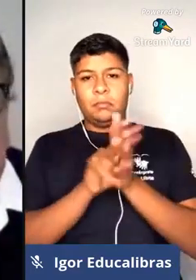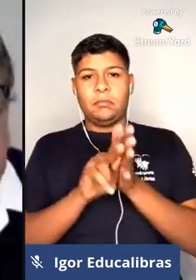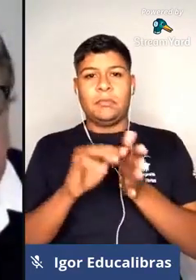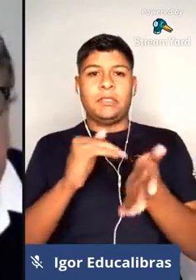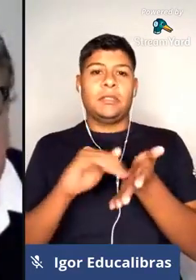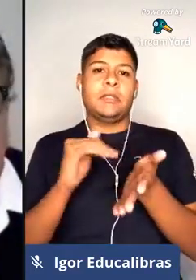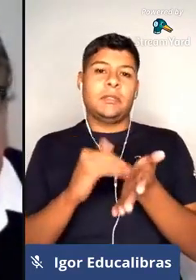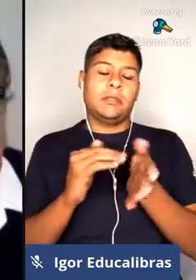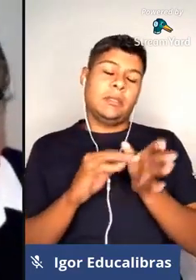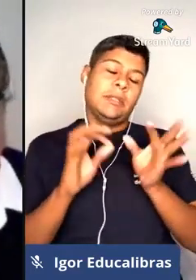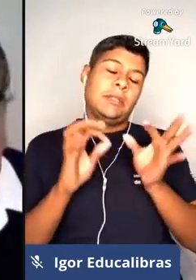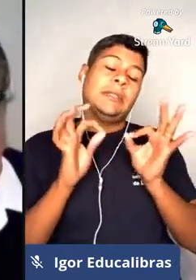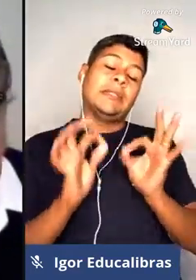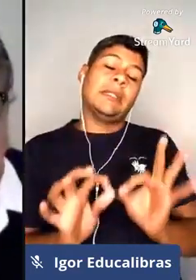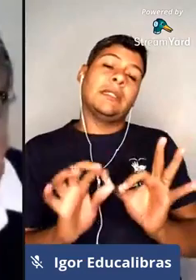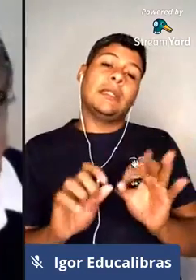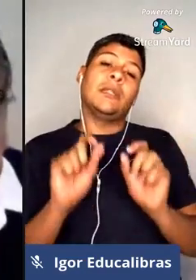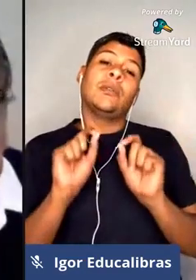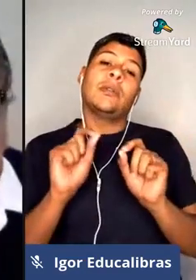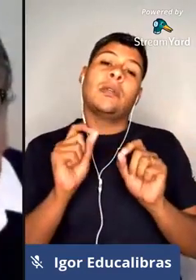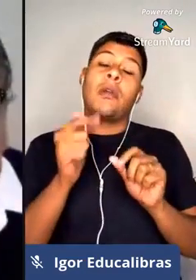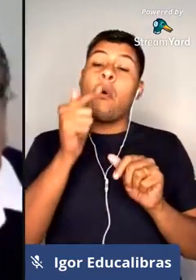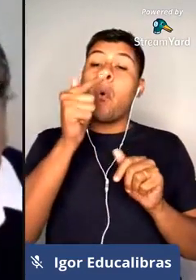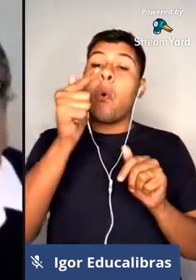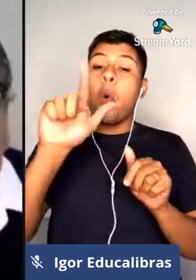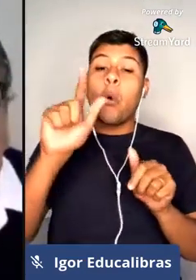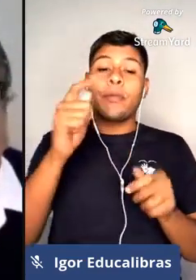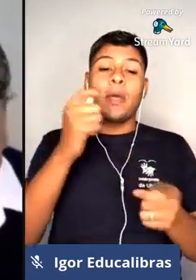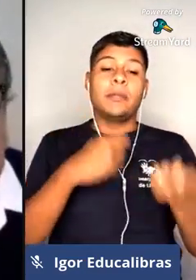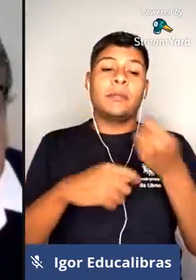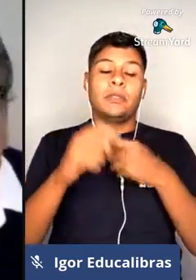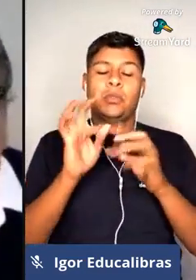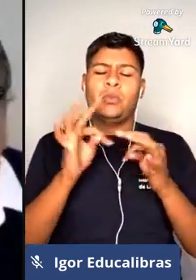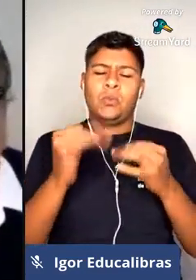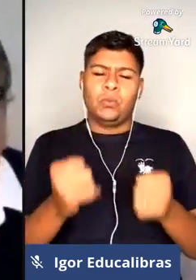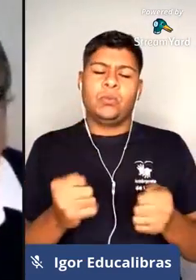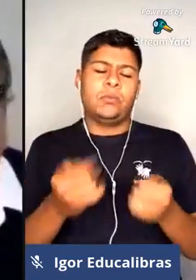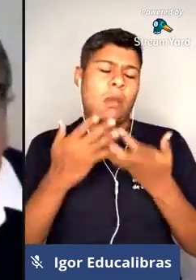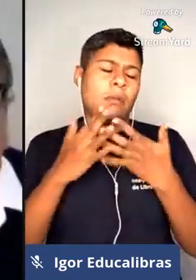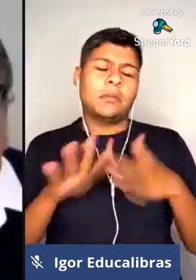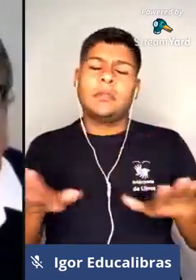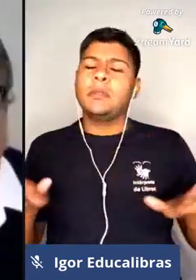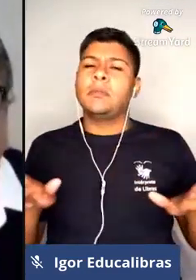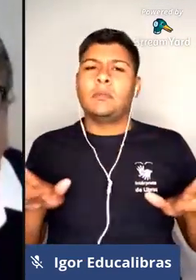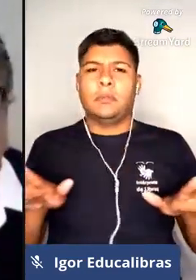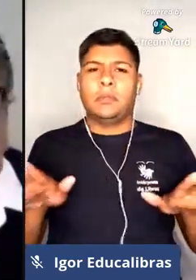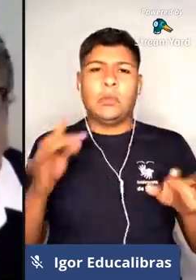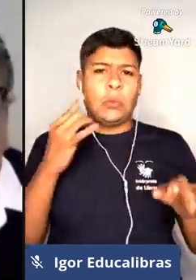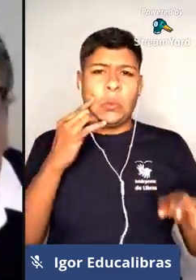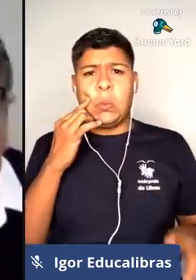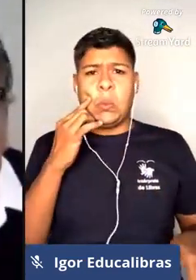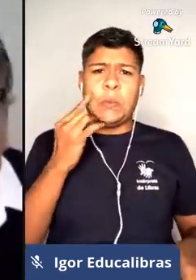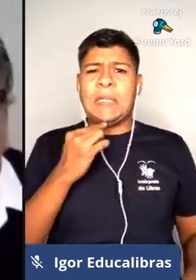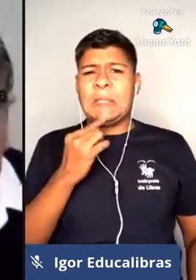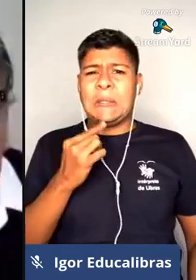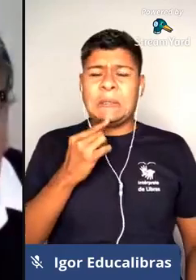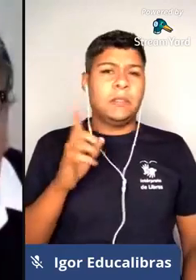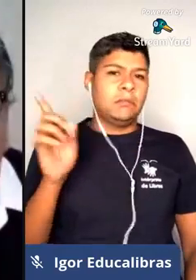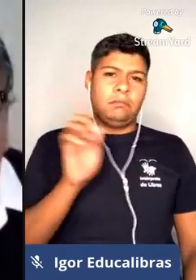eu tenho certeza que, nas demais administrações, tudo foi assim. Eu não tenho dúvida alguma, até porque